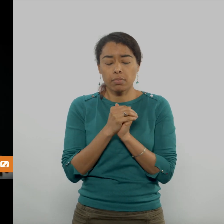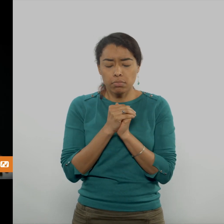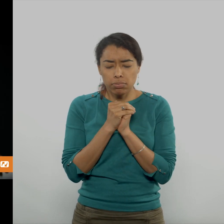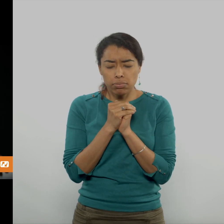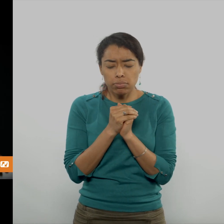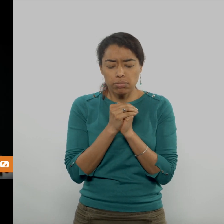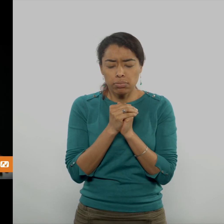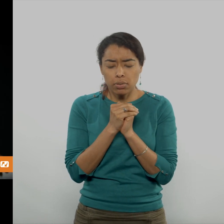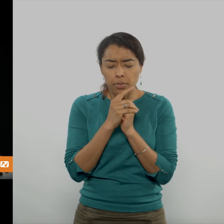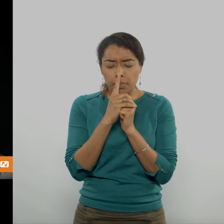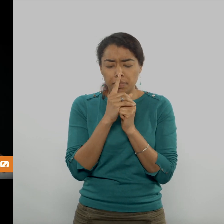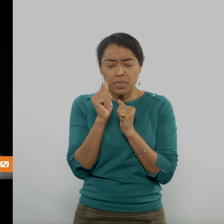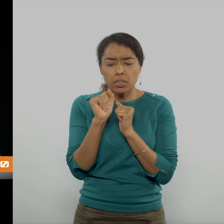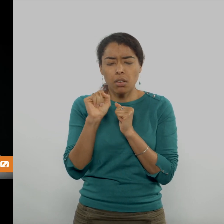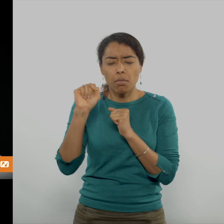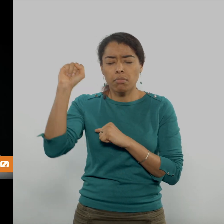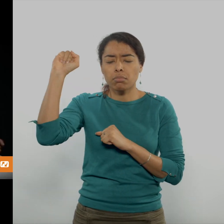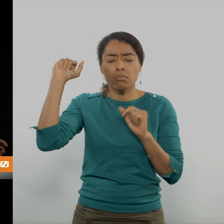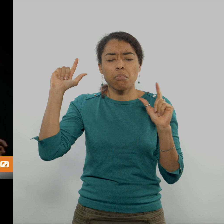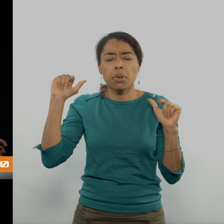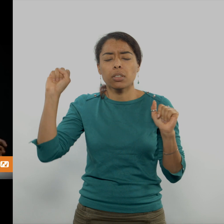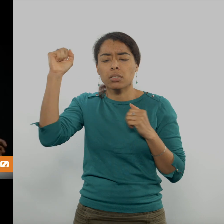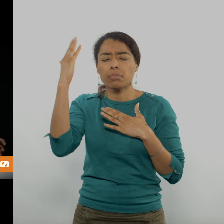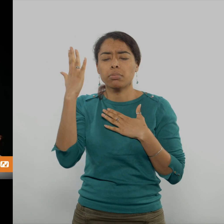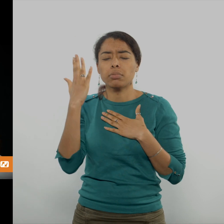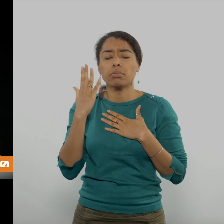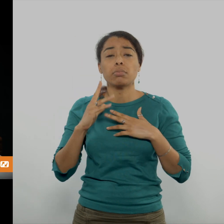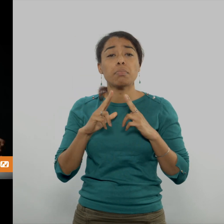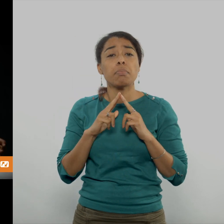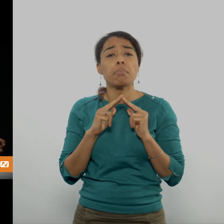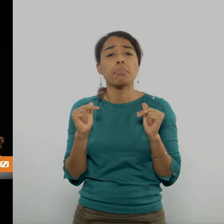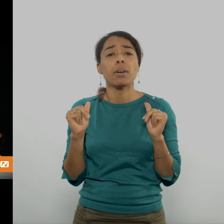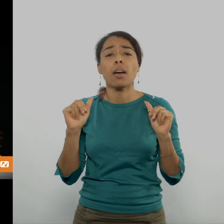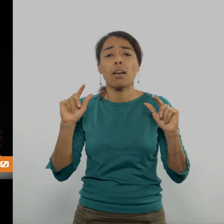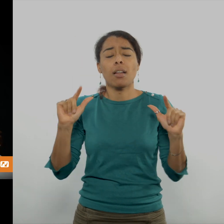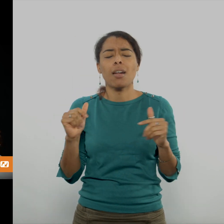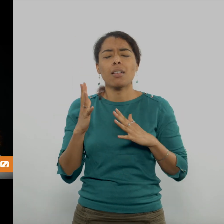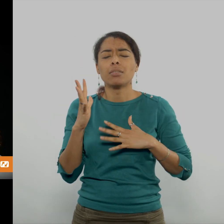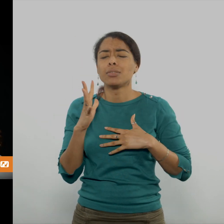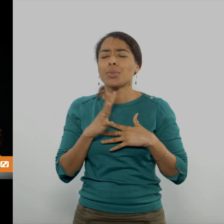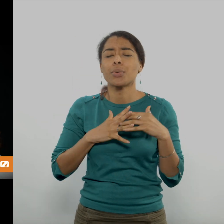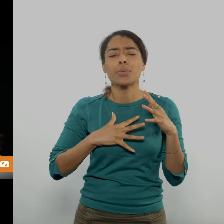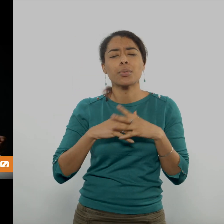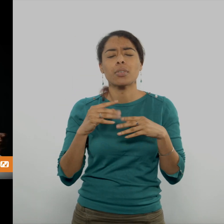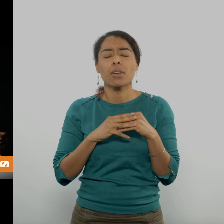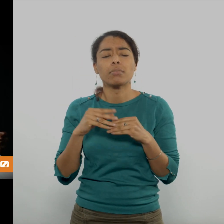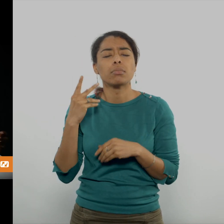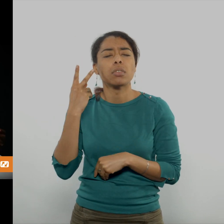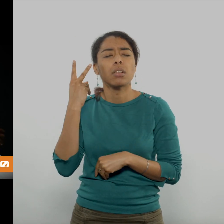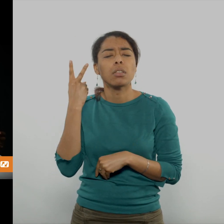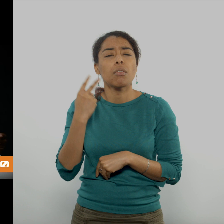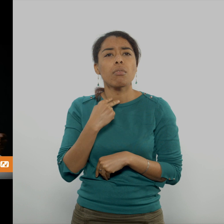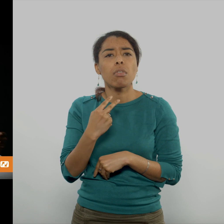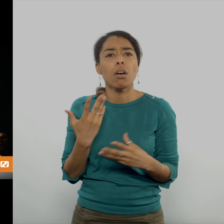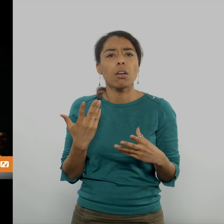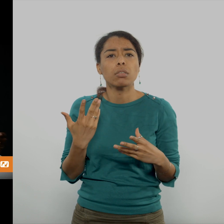de prier, j'ai soudainement ressenti une présence de paix, une présence de joie. Et